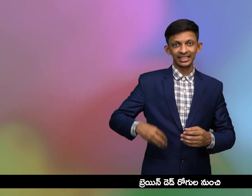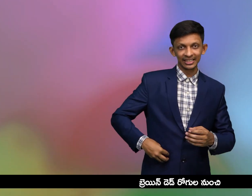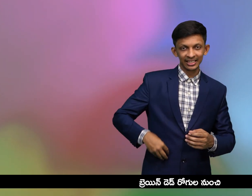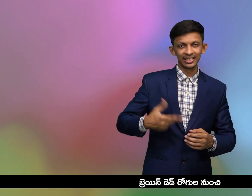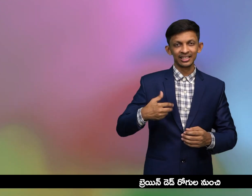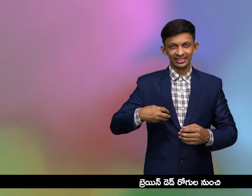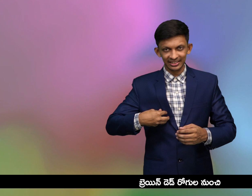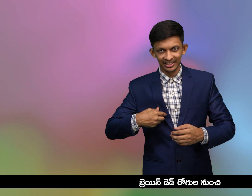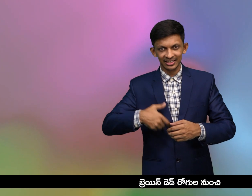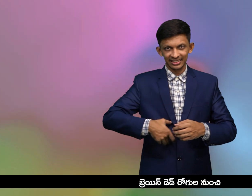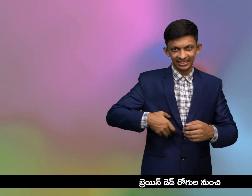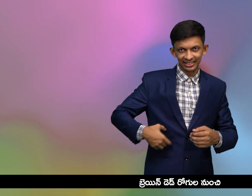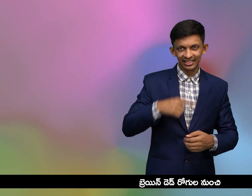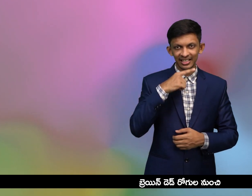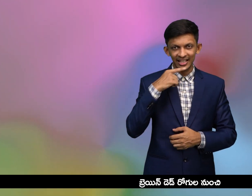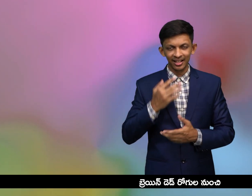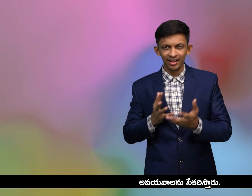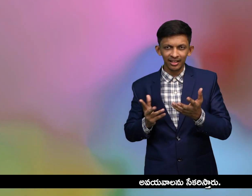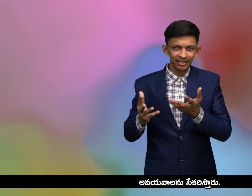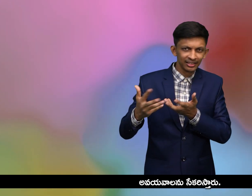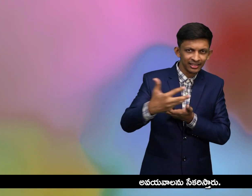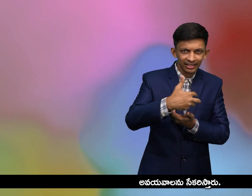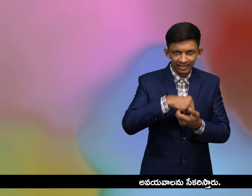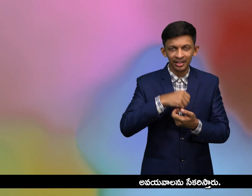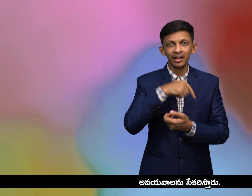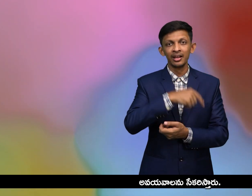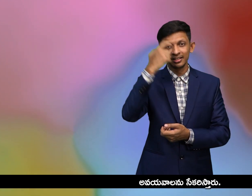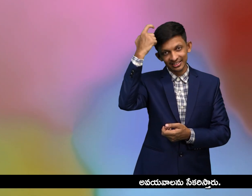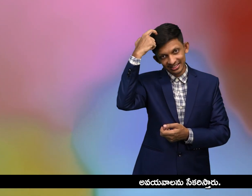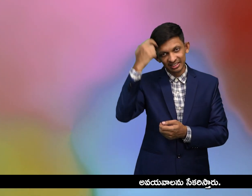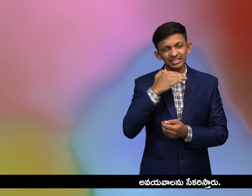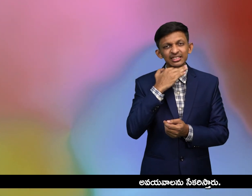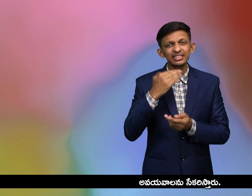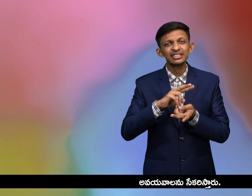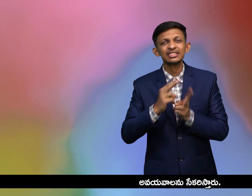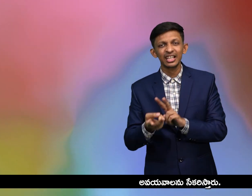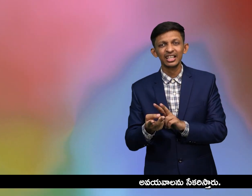బ్రెయిన్ డెడ్ రోగుల నుంచి అవయవాలను సేకరిస్తారు.